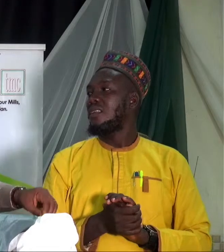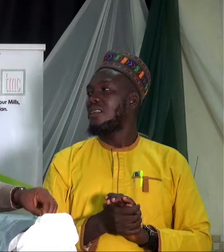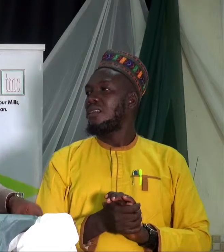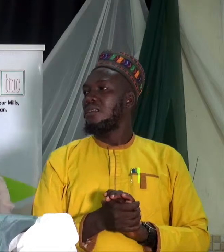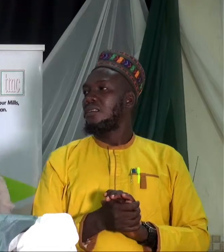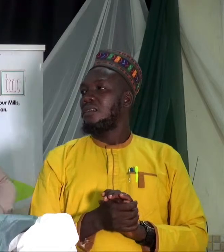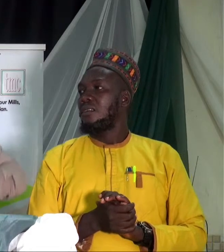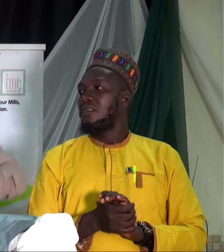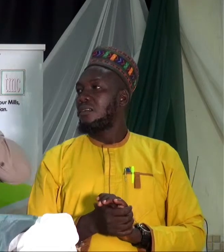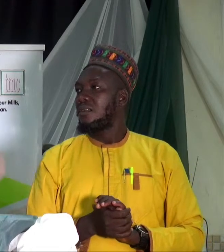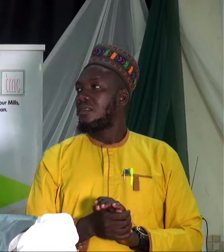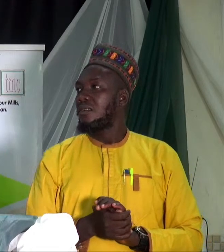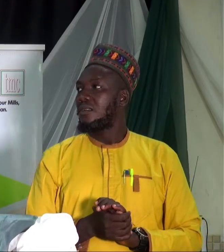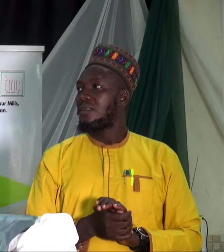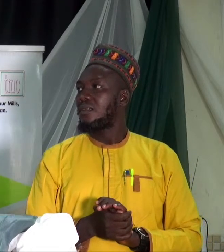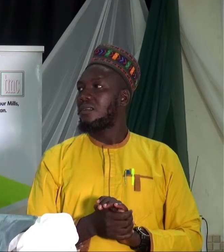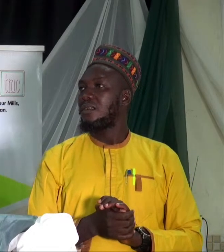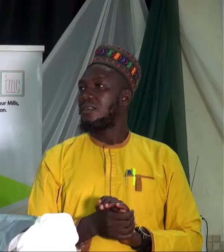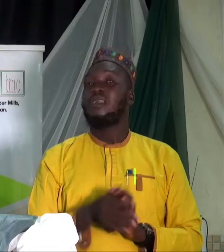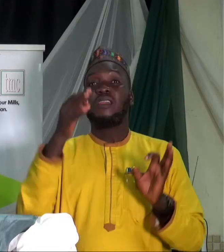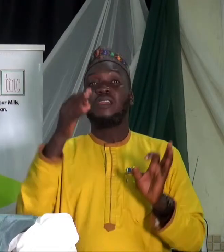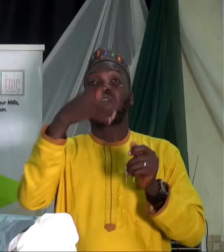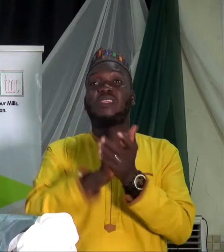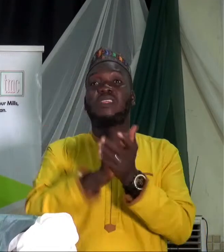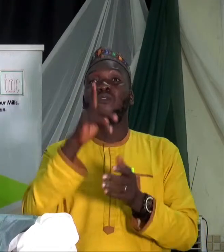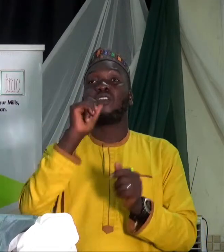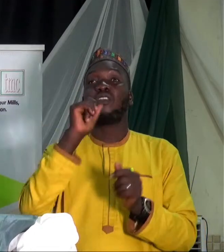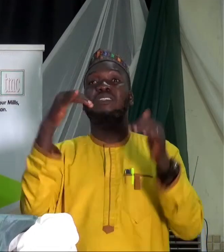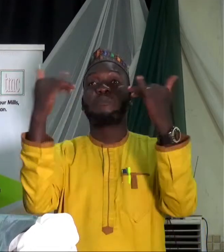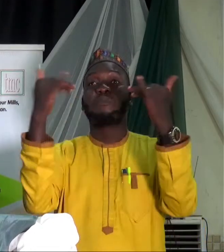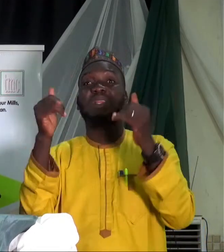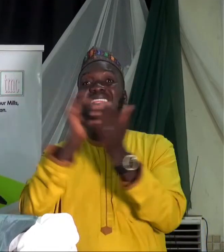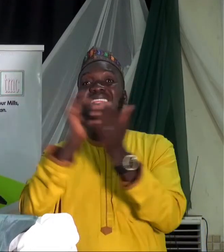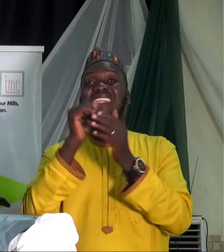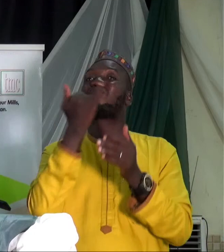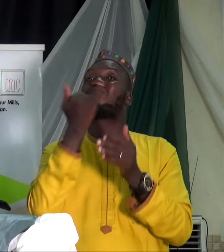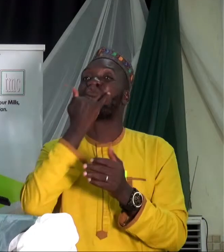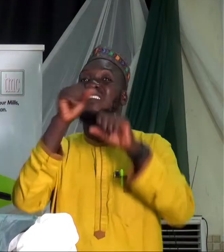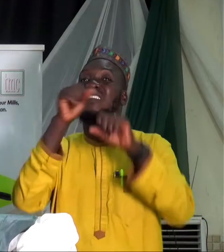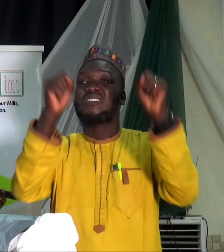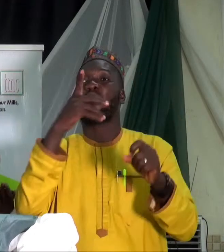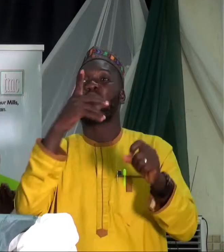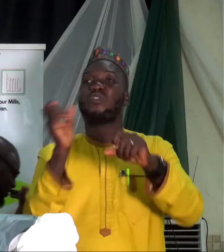wípé tá a bá play system tí wọ́n ń play àní image